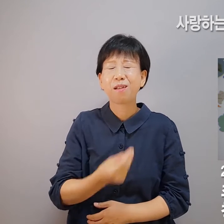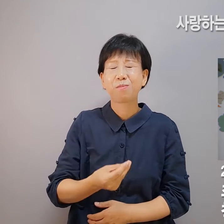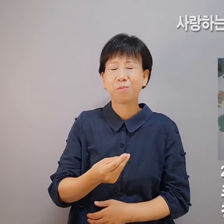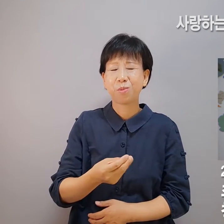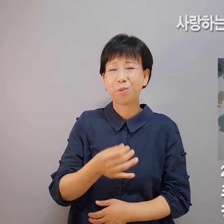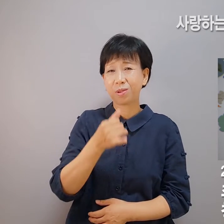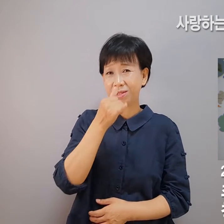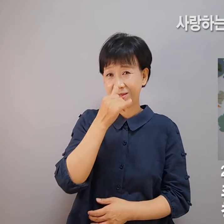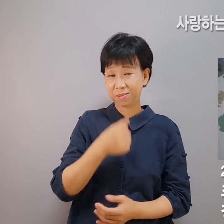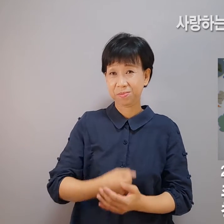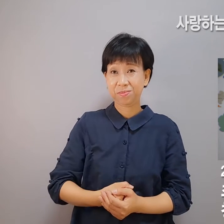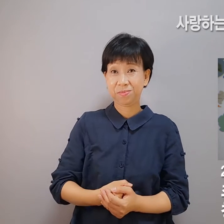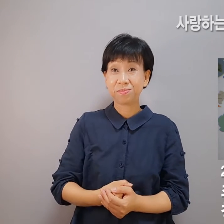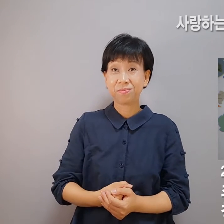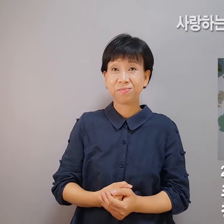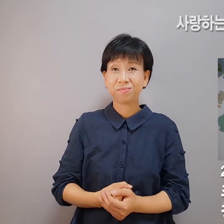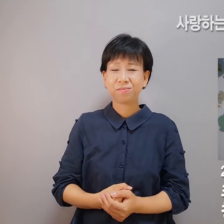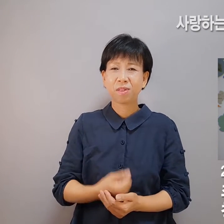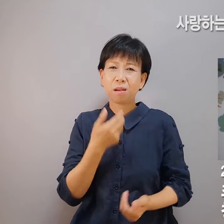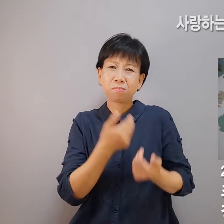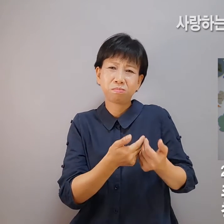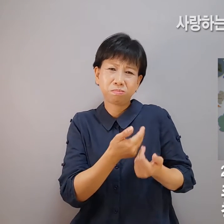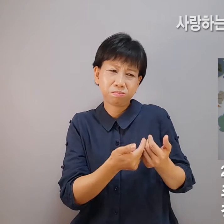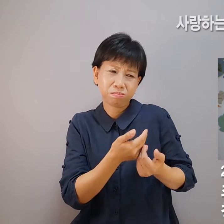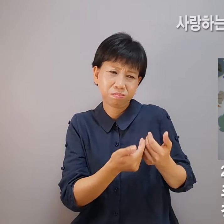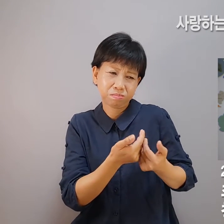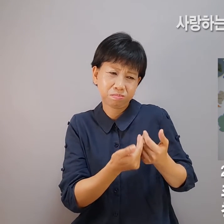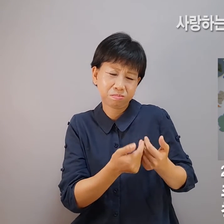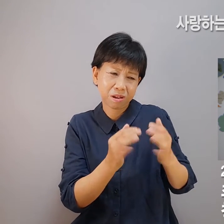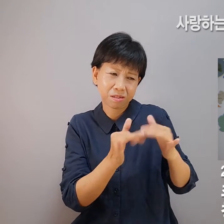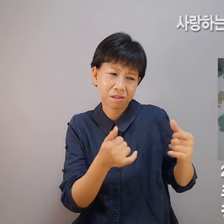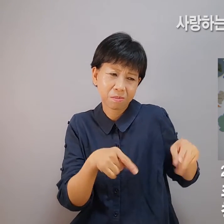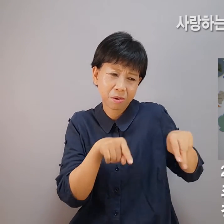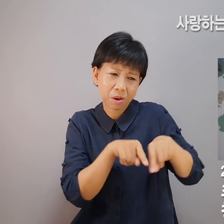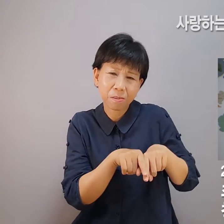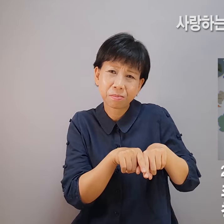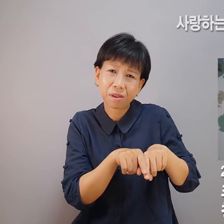근데 마음에 안 드는 불편한 사람과 함께 여행을 가면